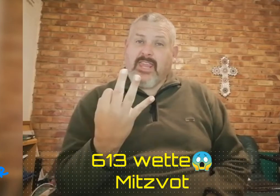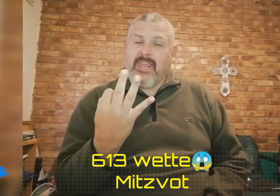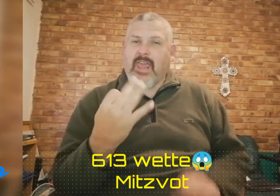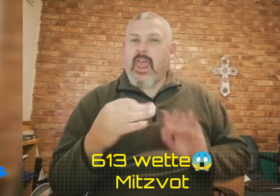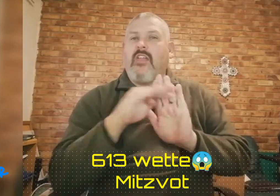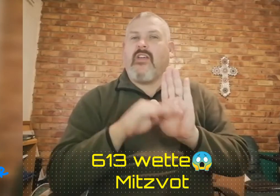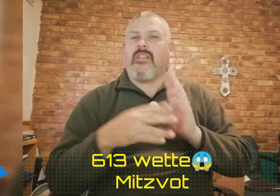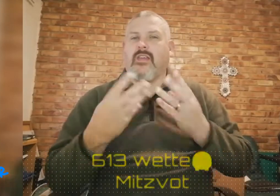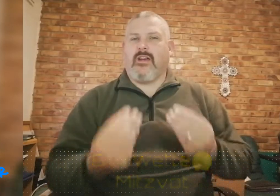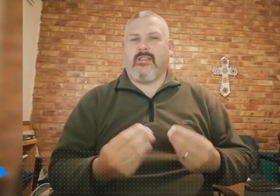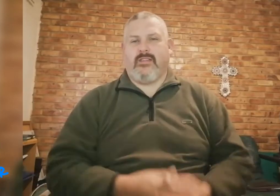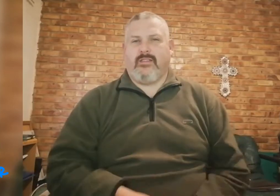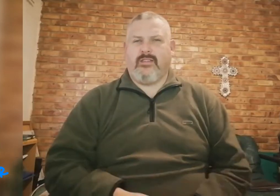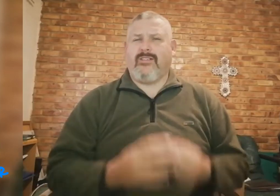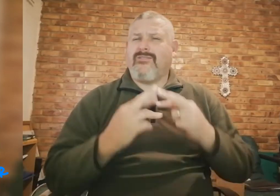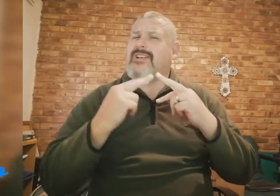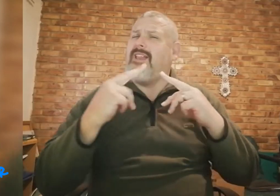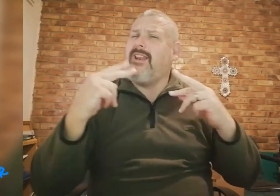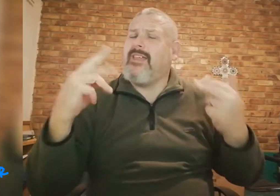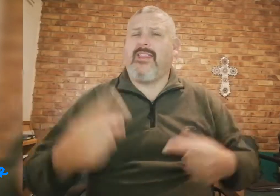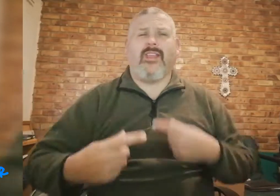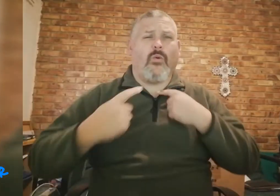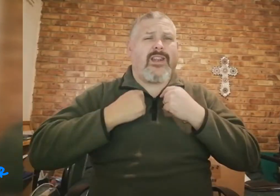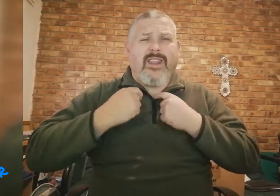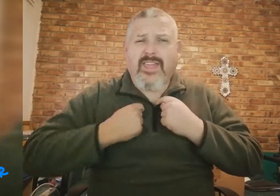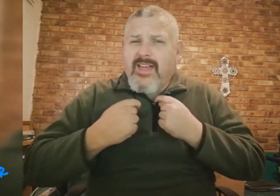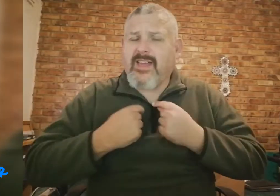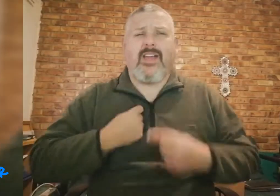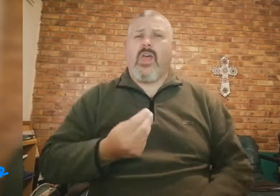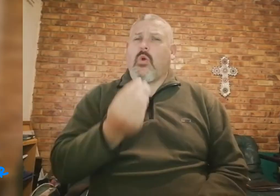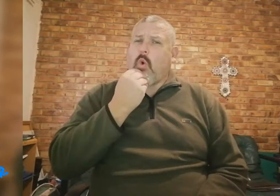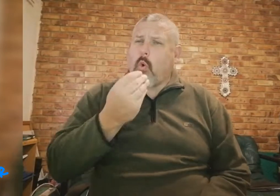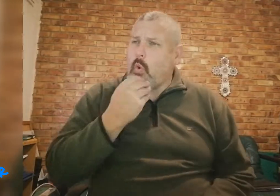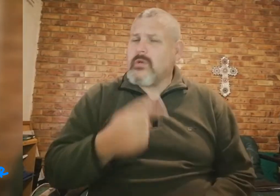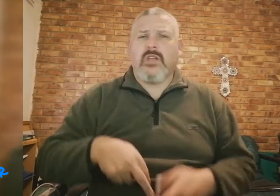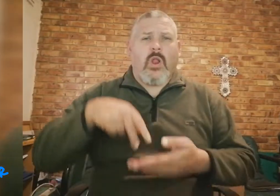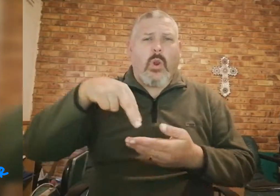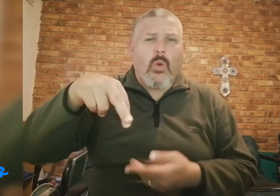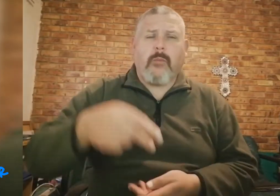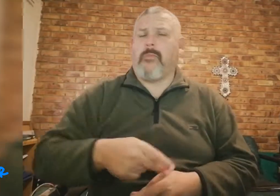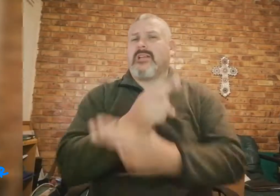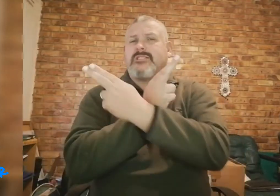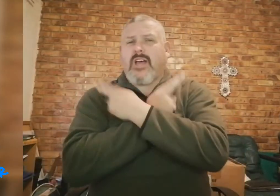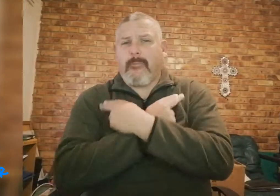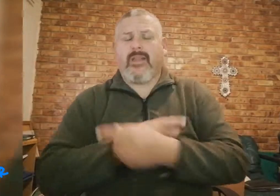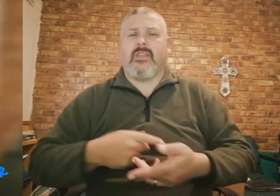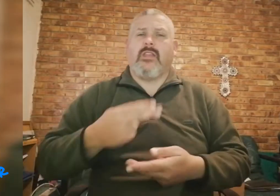6-1-3 dette gehad, verskillende kleren, koos, loop, sabbat,